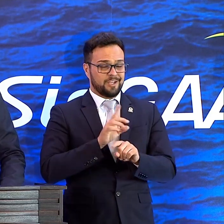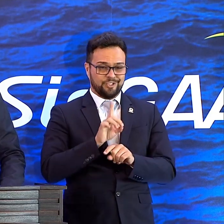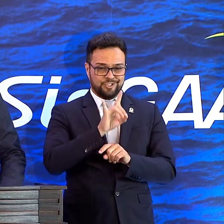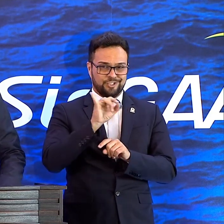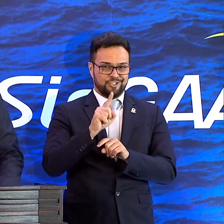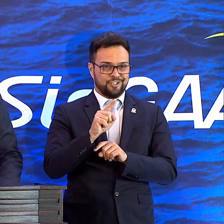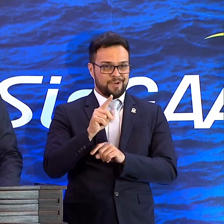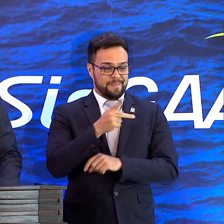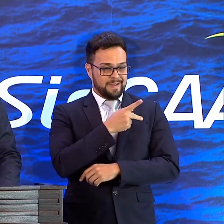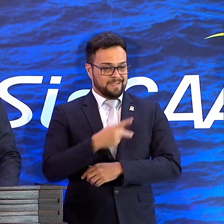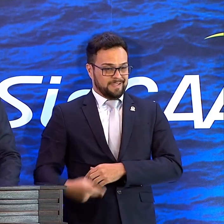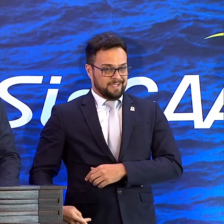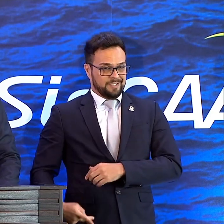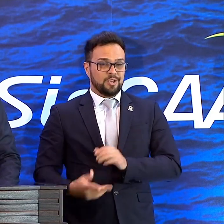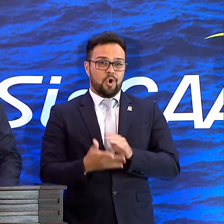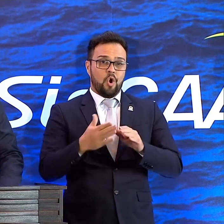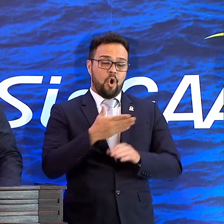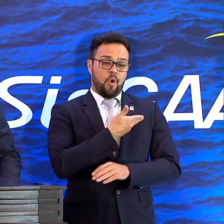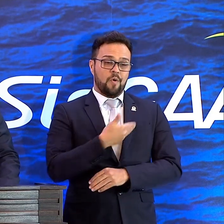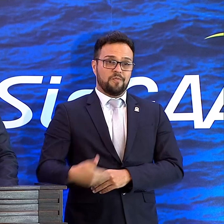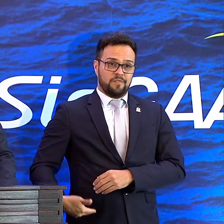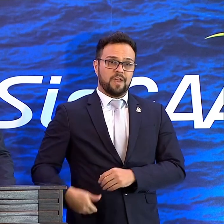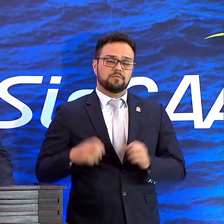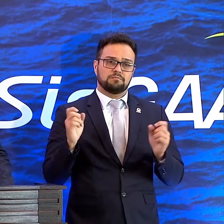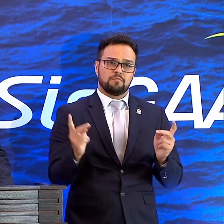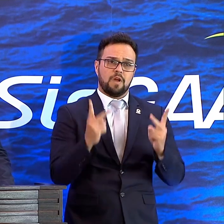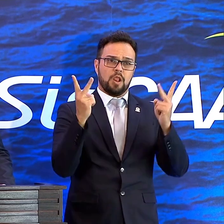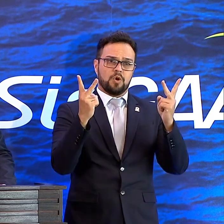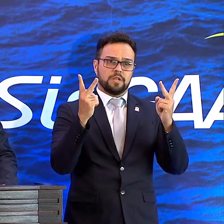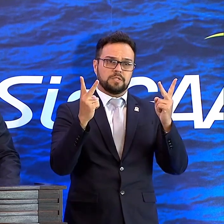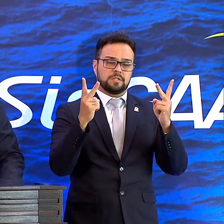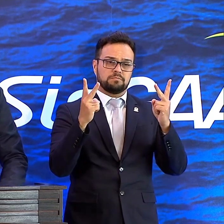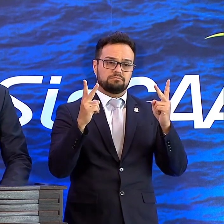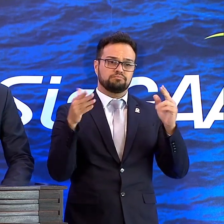presidente, um governo que valoriza a família,